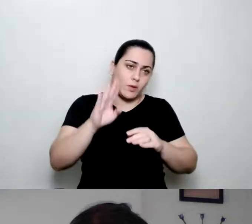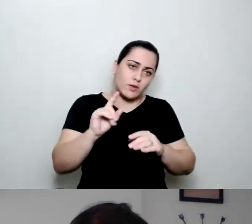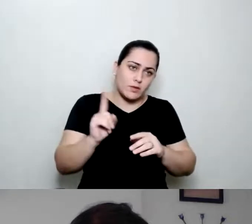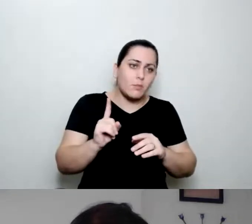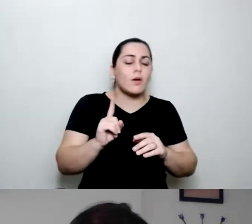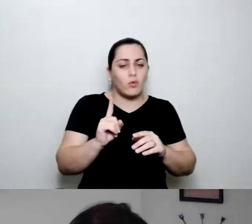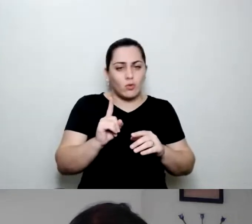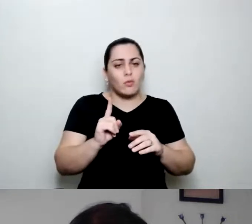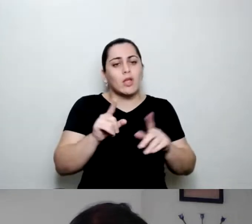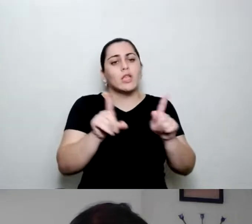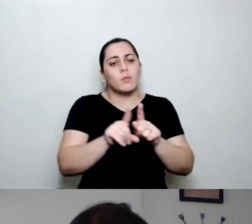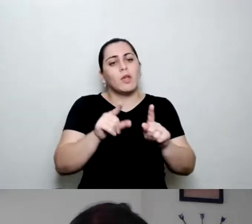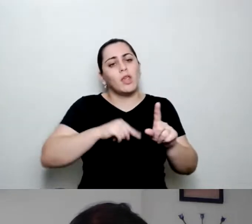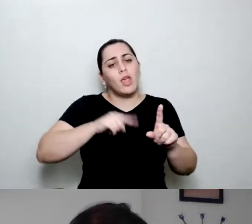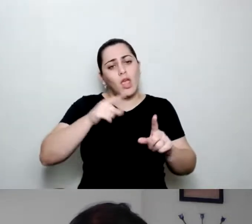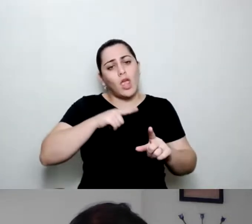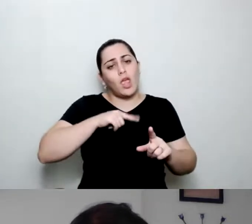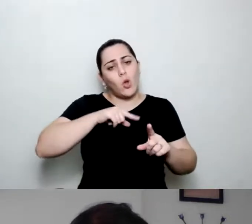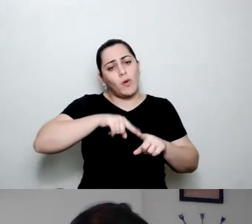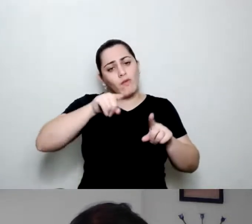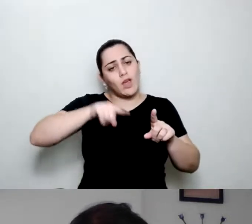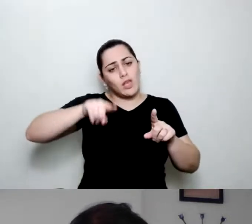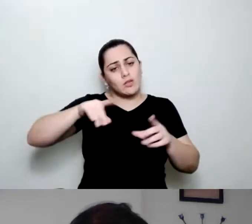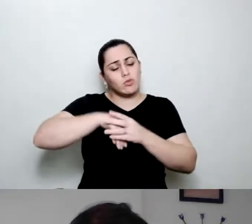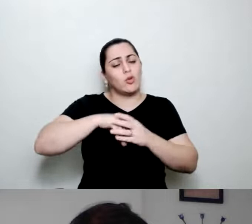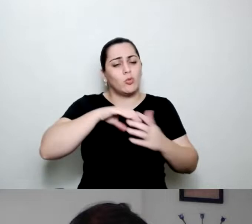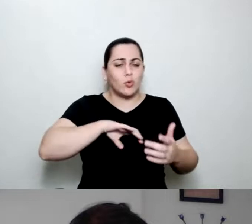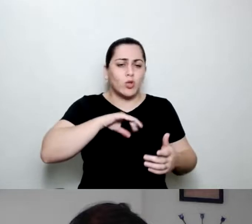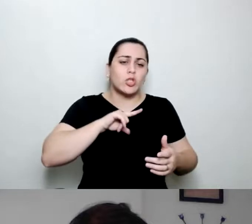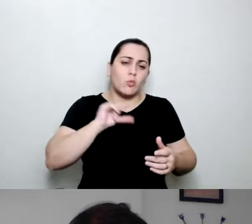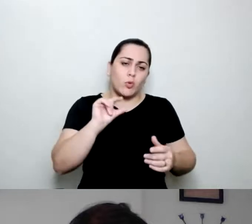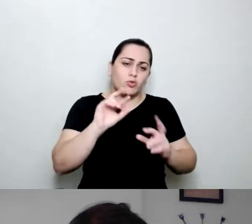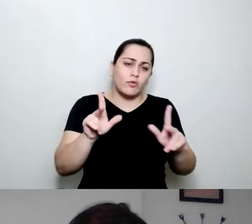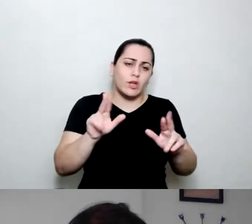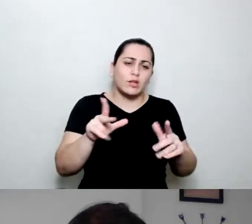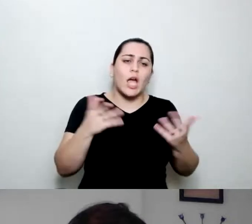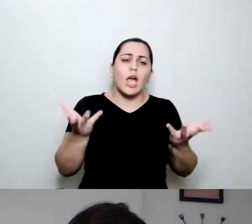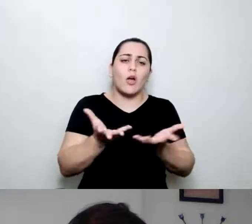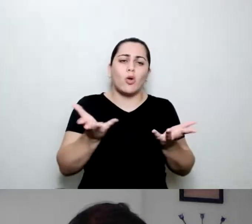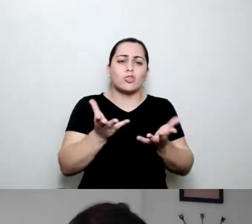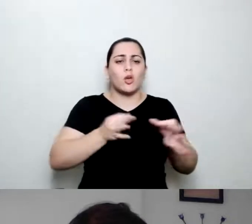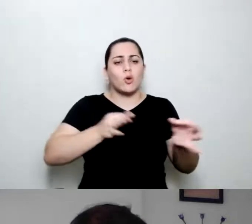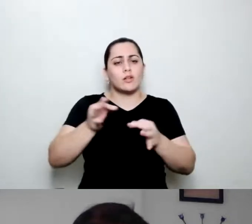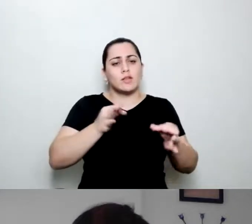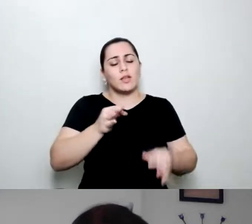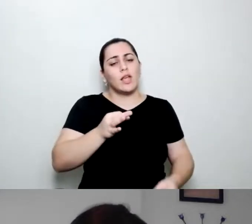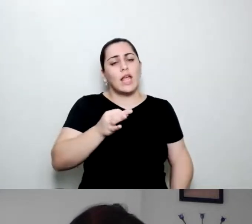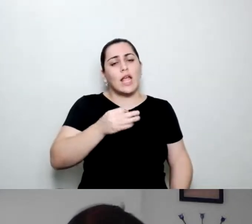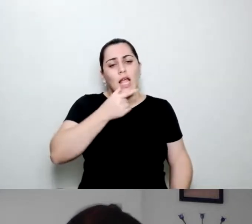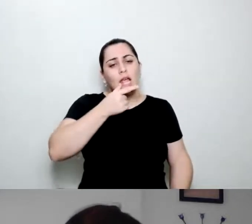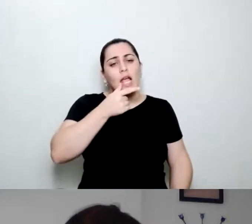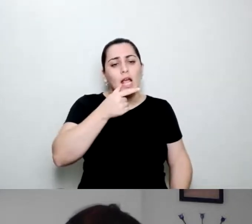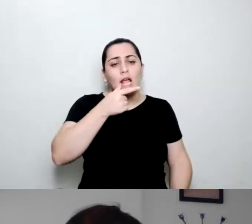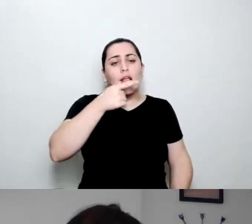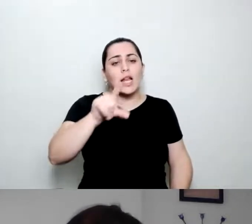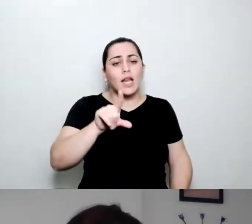não deixa de ser uma variante do português, sim, com suas diferenças e tal, né? Agora mesmo estamos organizando o Viva Língua Viva, né? Aqui em Belém,